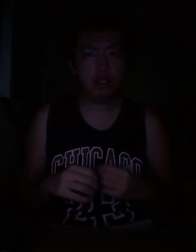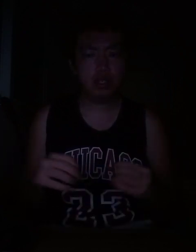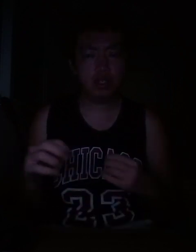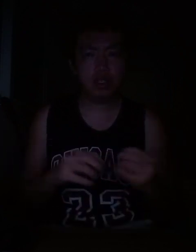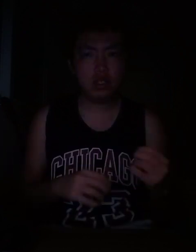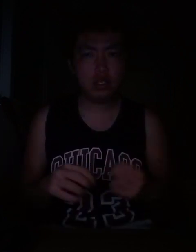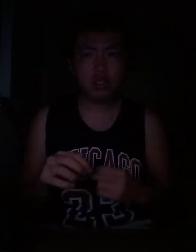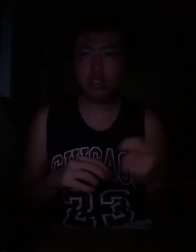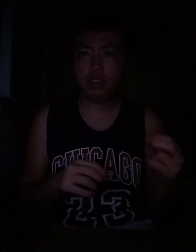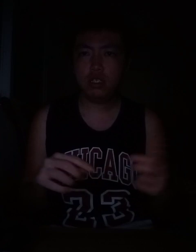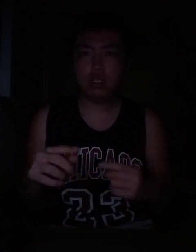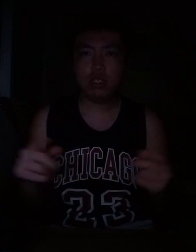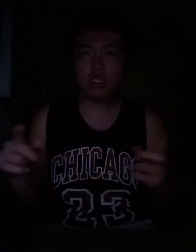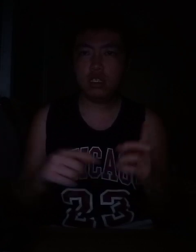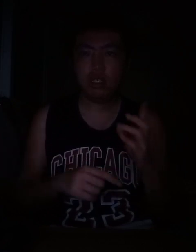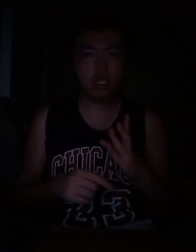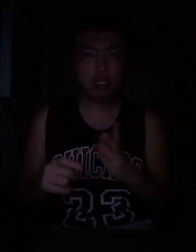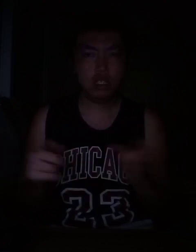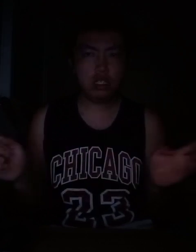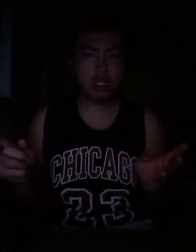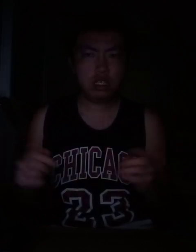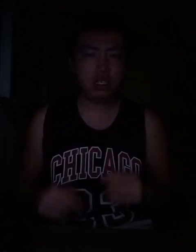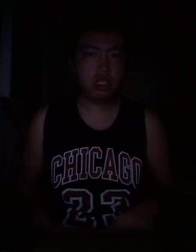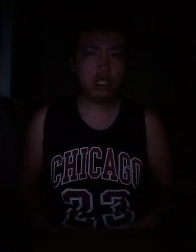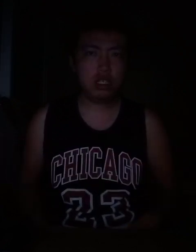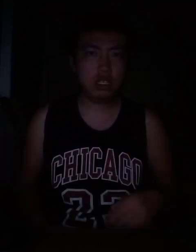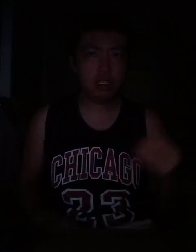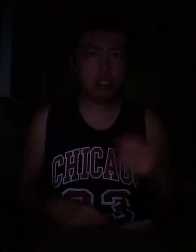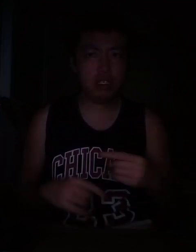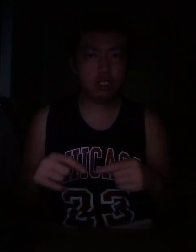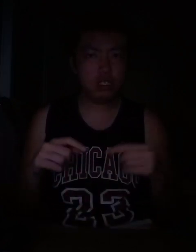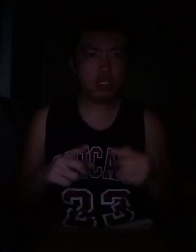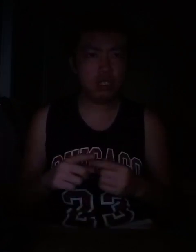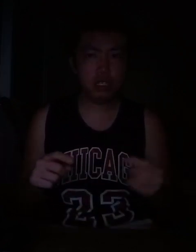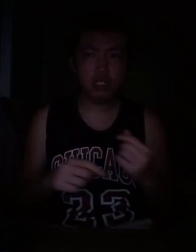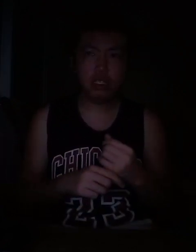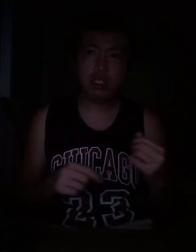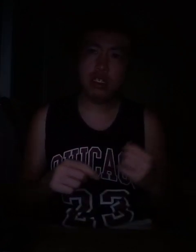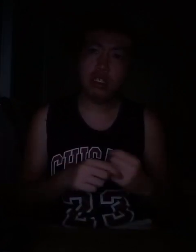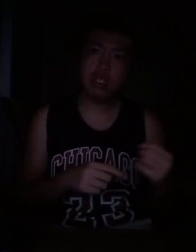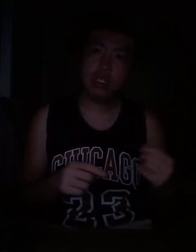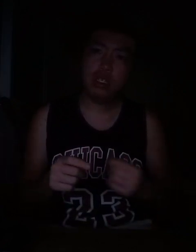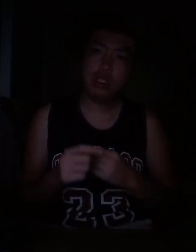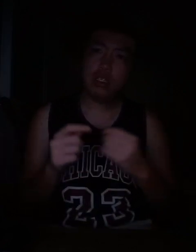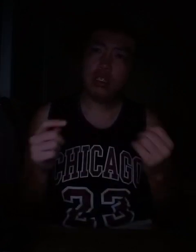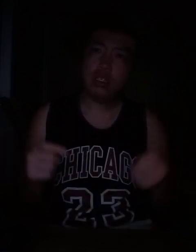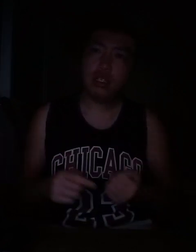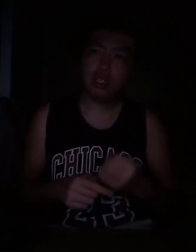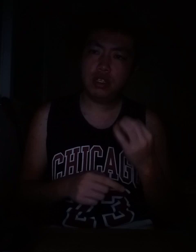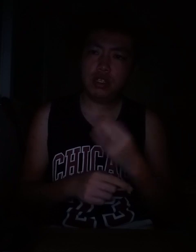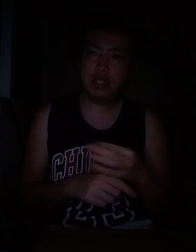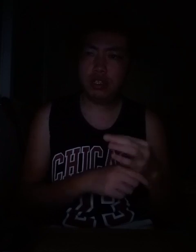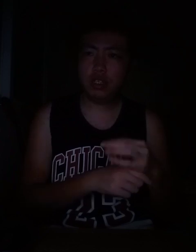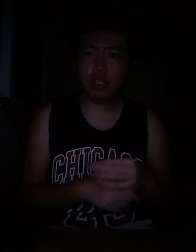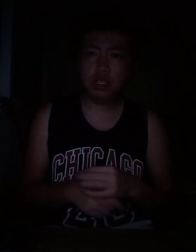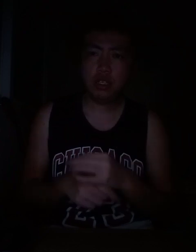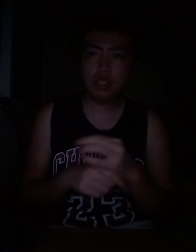상인들의 불안감은 여전합니다. 시장 자체가 제일 낮기 때문에 양쪽 세계천, 광명천 물이 넘쳐오기 때문에 방법이